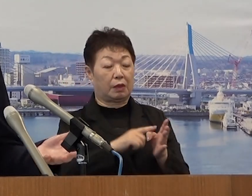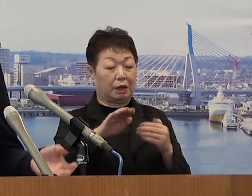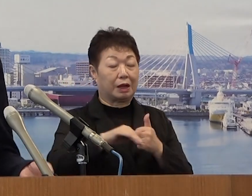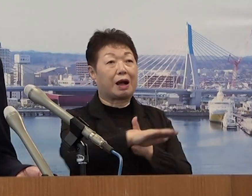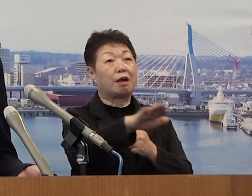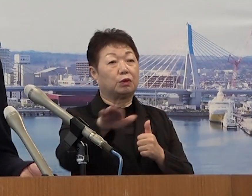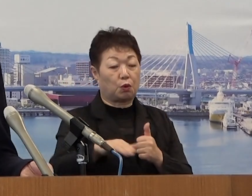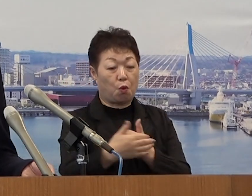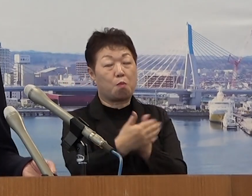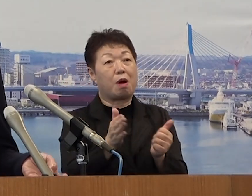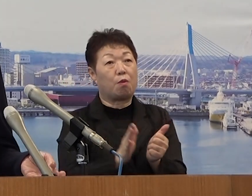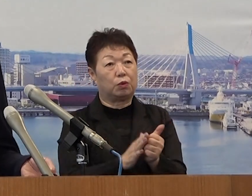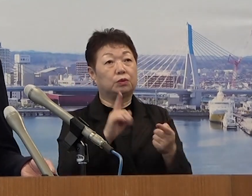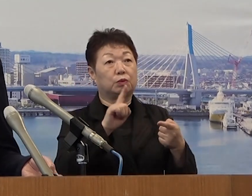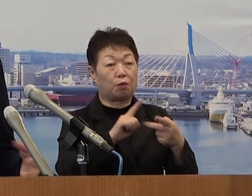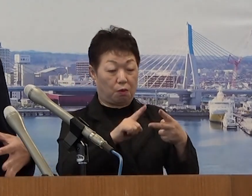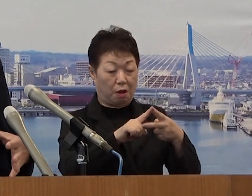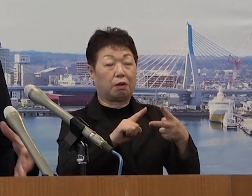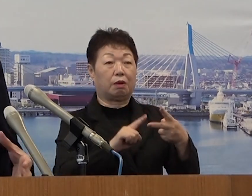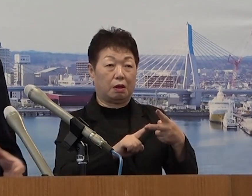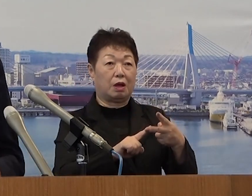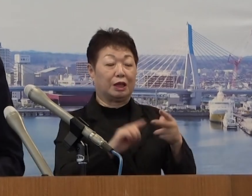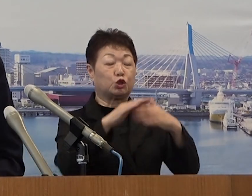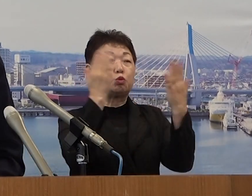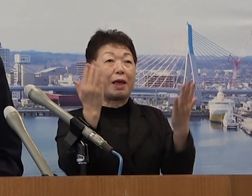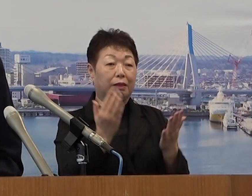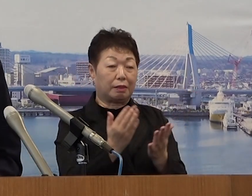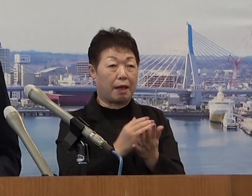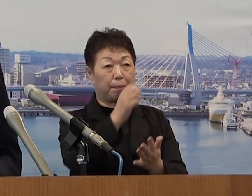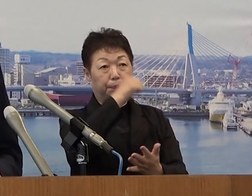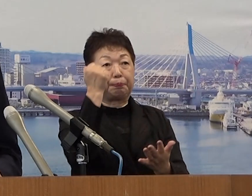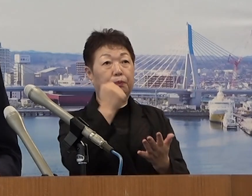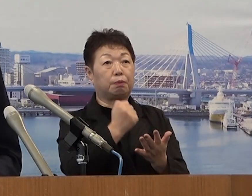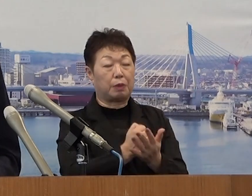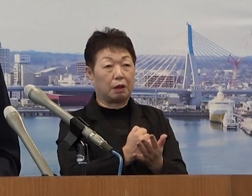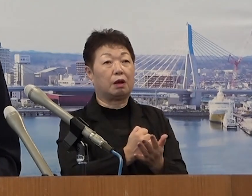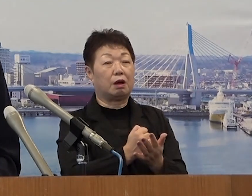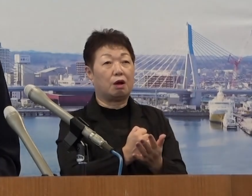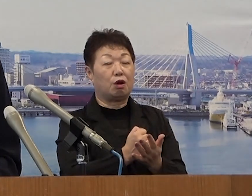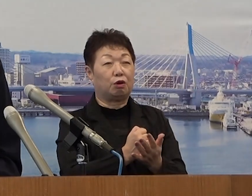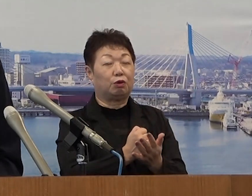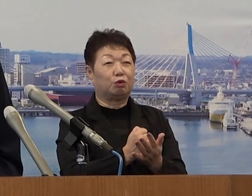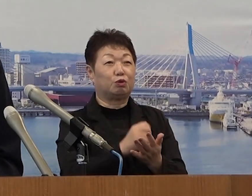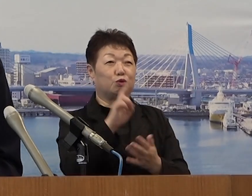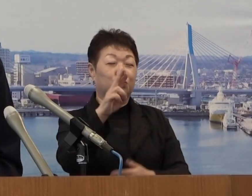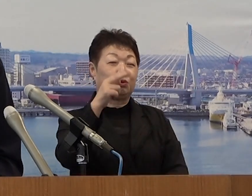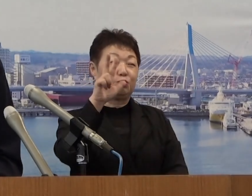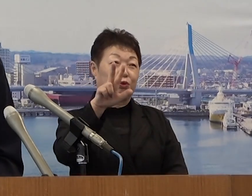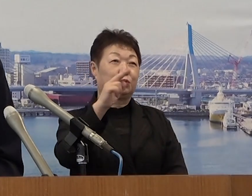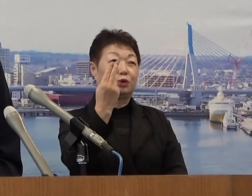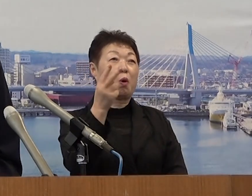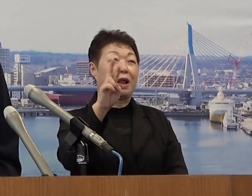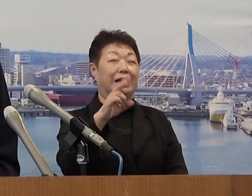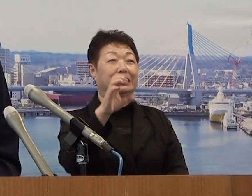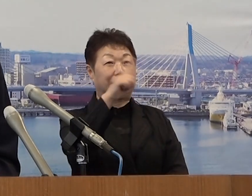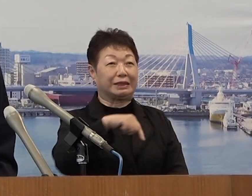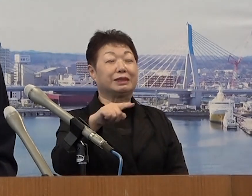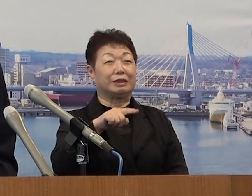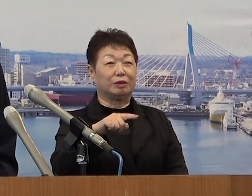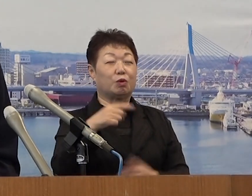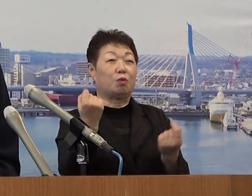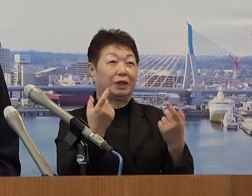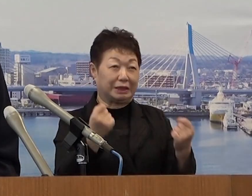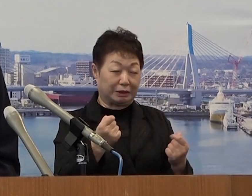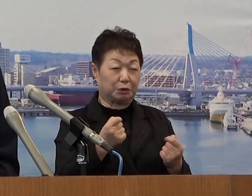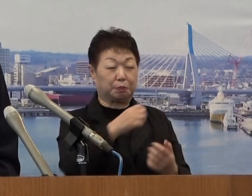境保全の問題もあります。その辺全てクリアできるウルトラCの提案があれば、まあ、考える余地はあるかも